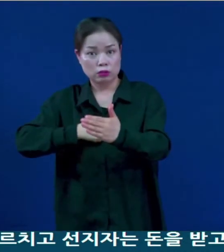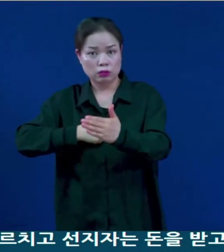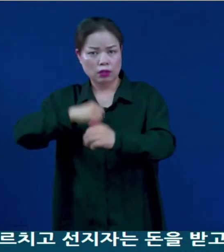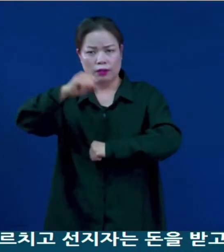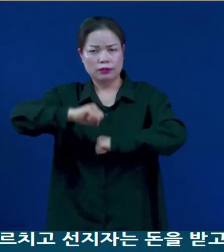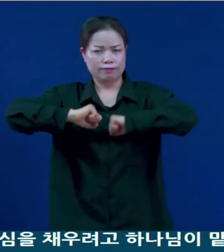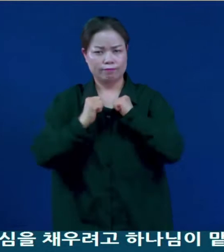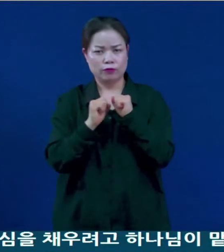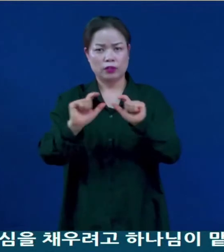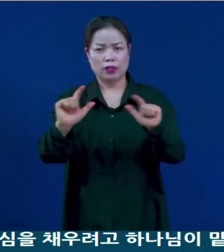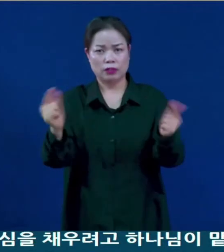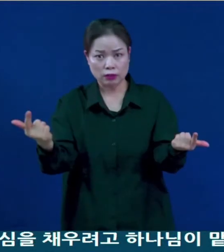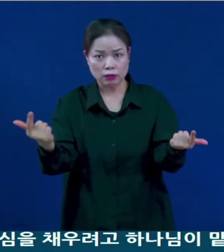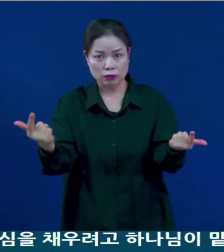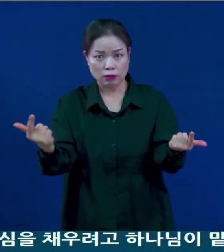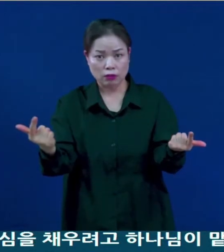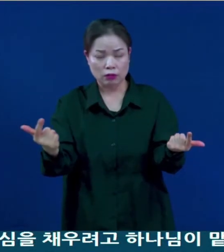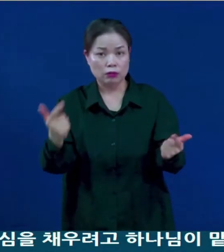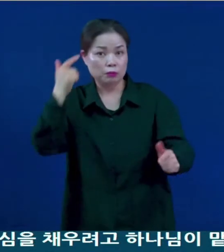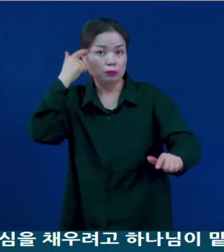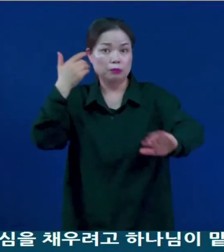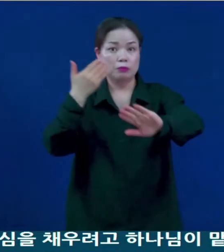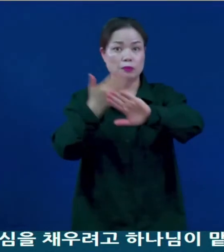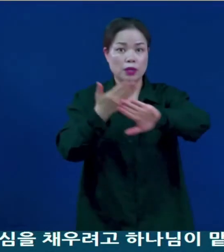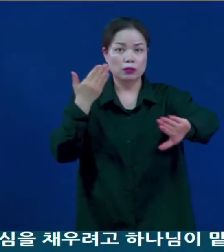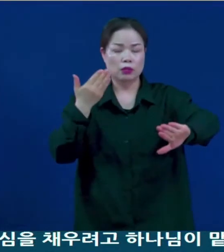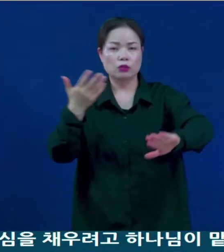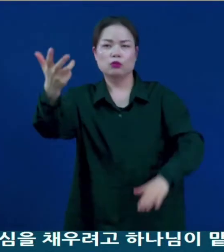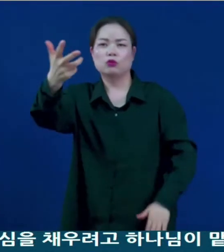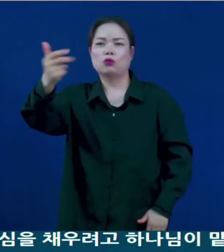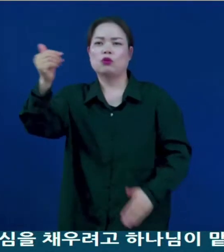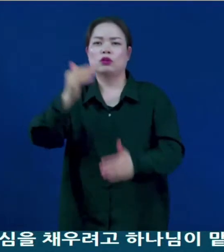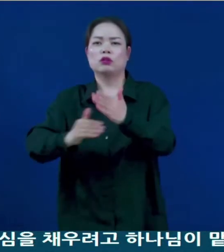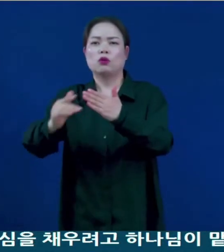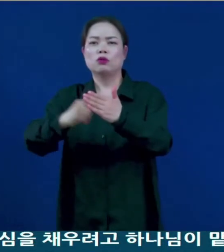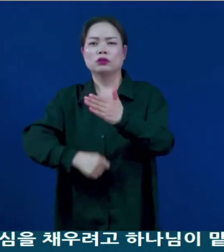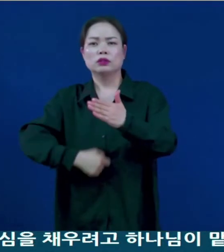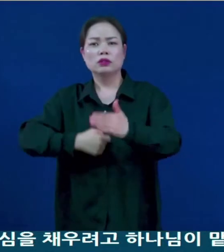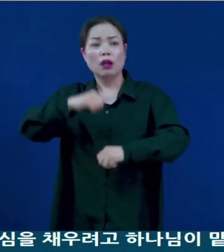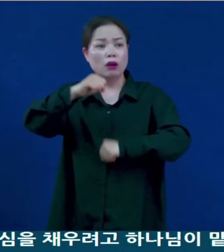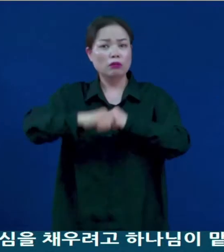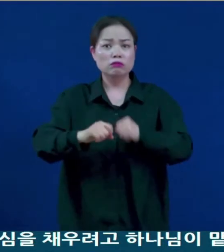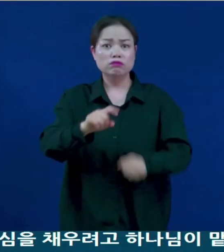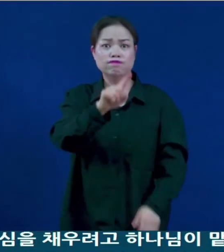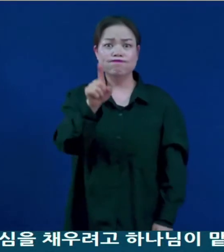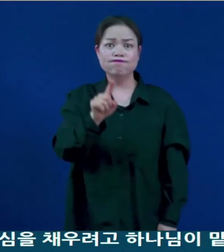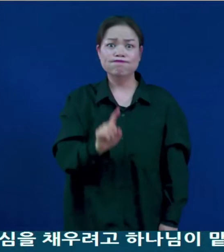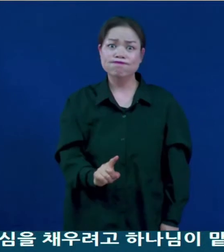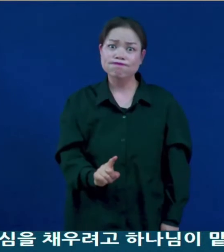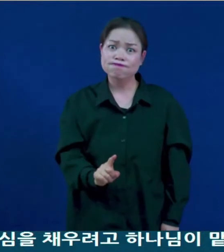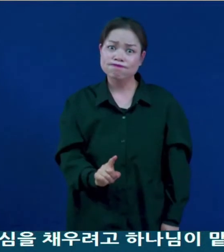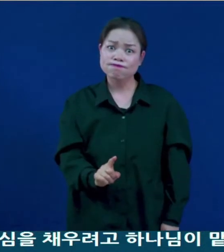것입니다. 그렇다면 반대로 여호와의 공의를 행하는 것이란 무엇이겠습니까?